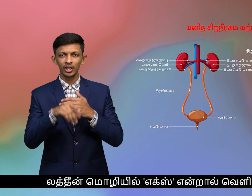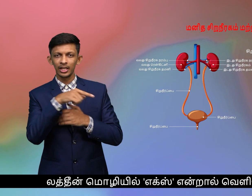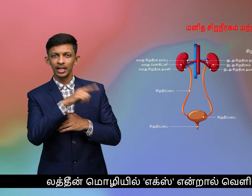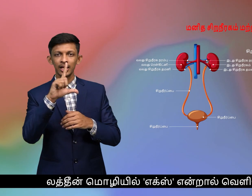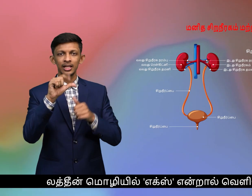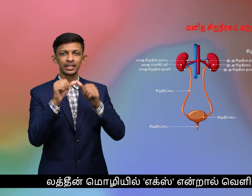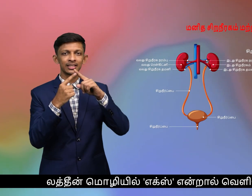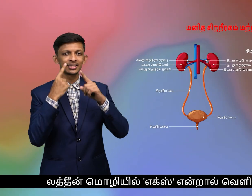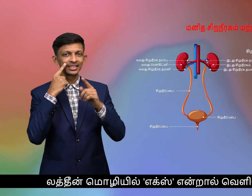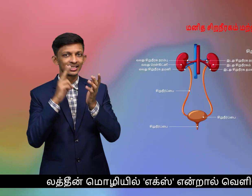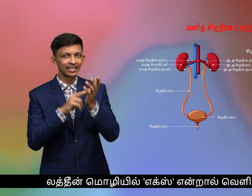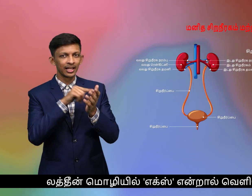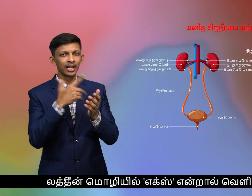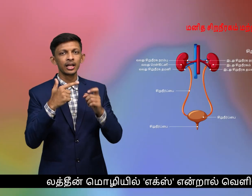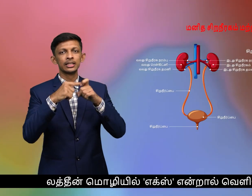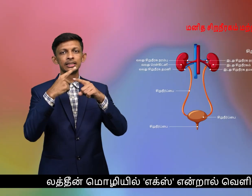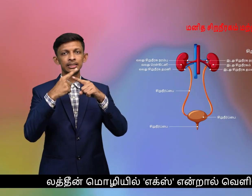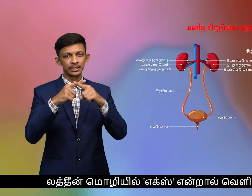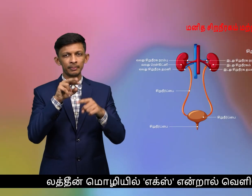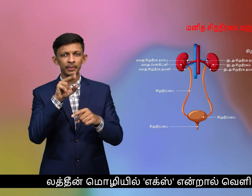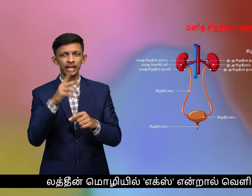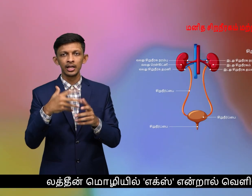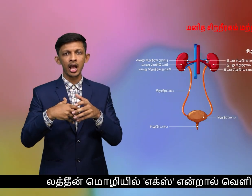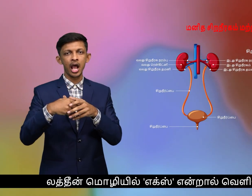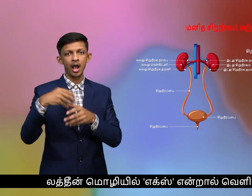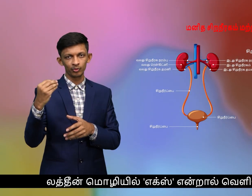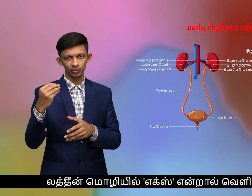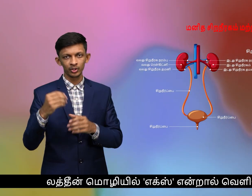லத்தீன் மொழியில் எக்ஸ் என்றால் வெளியே என்றும்